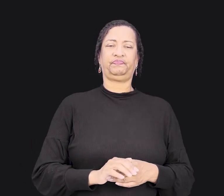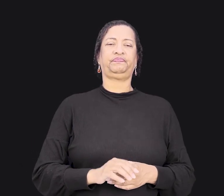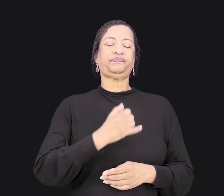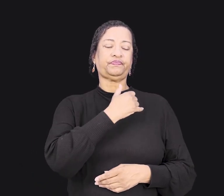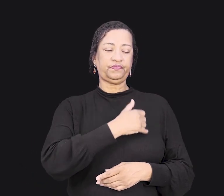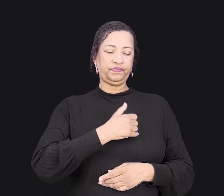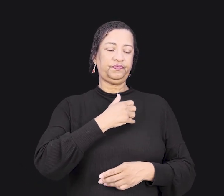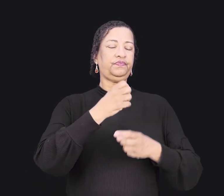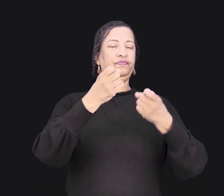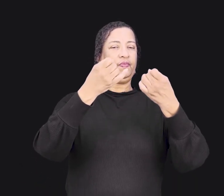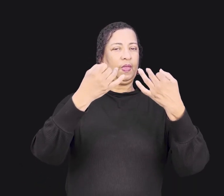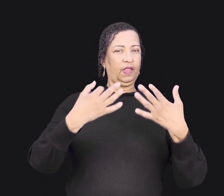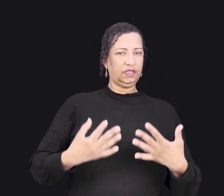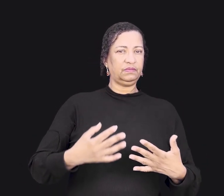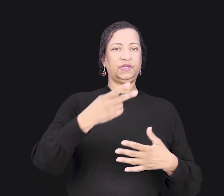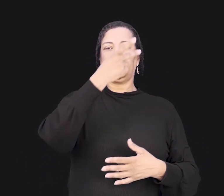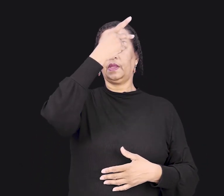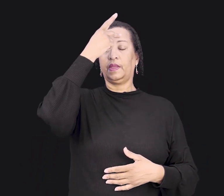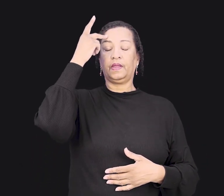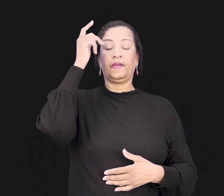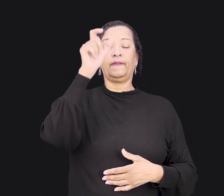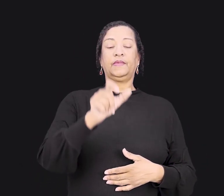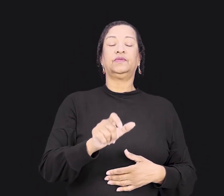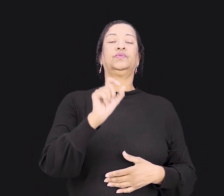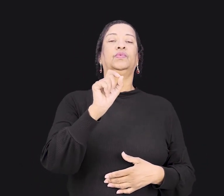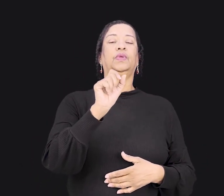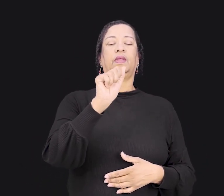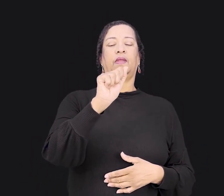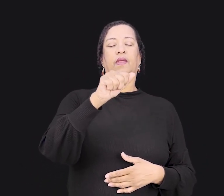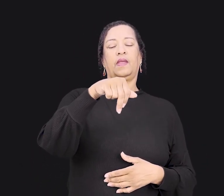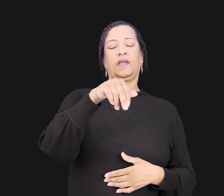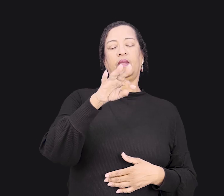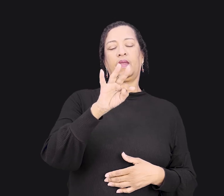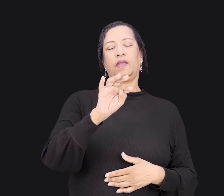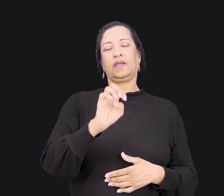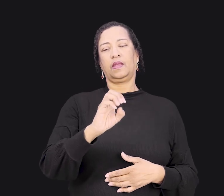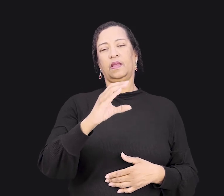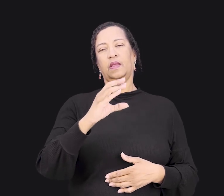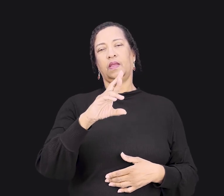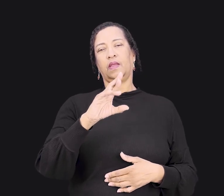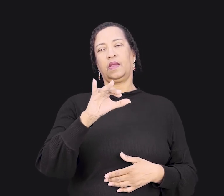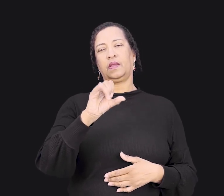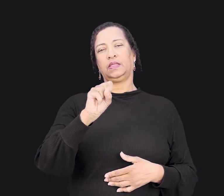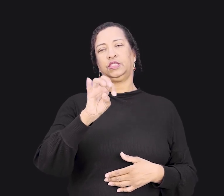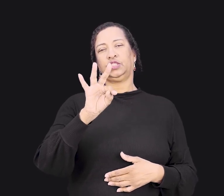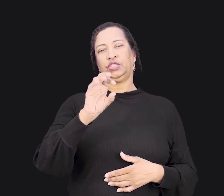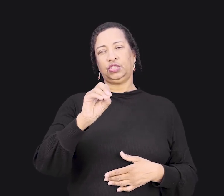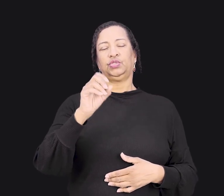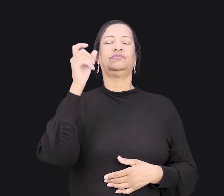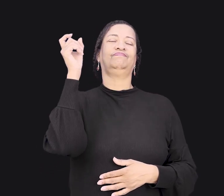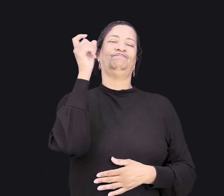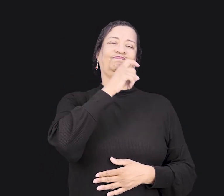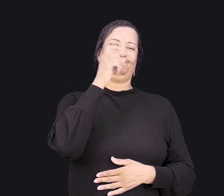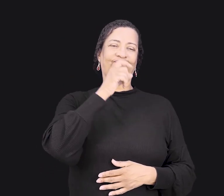acabei de falar, essa pessoa é anticristo e é mentirosa, porque Jesus é o